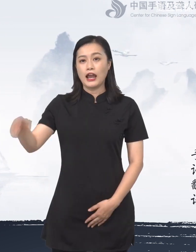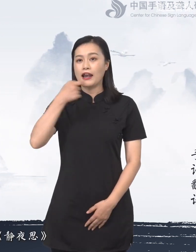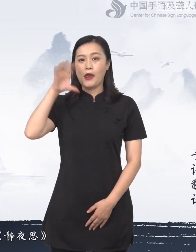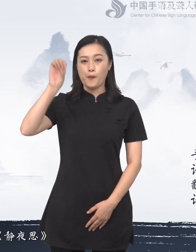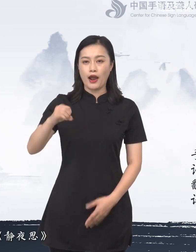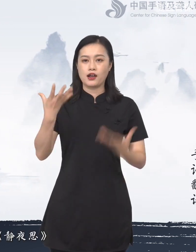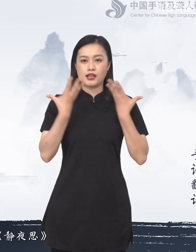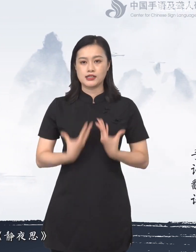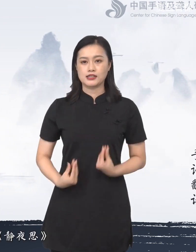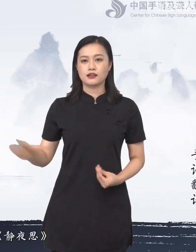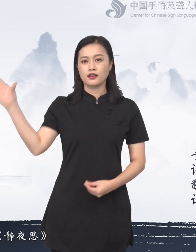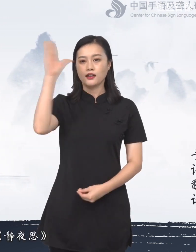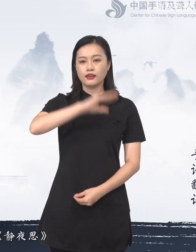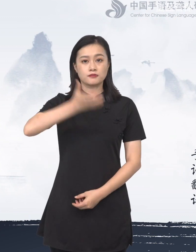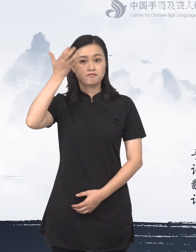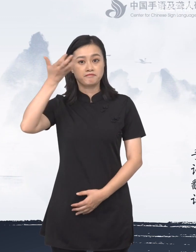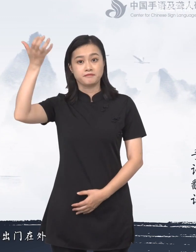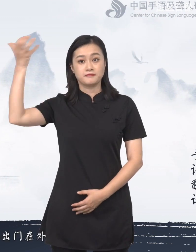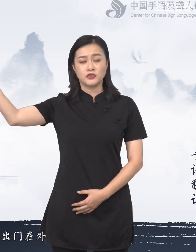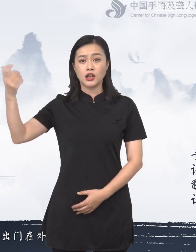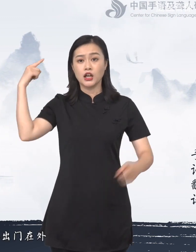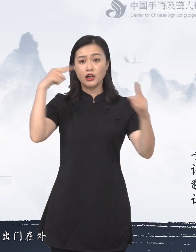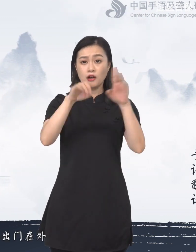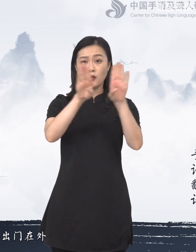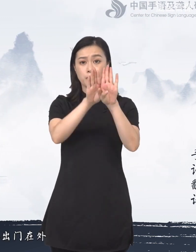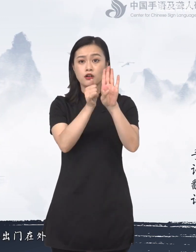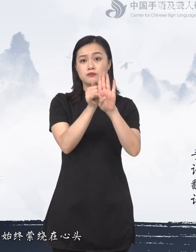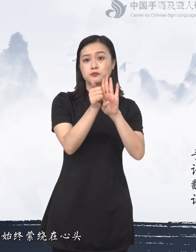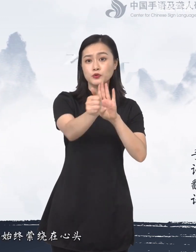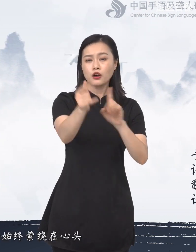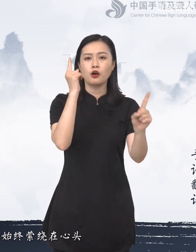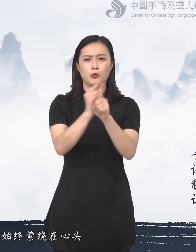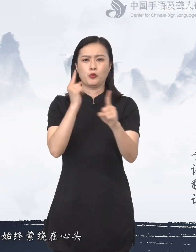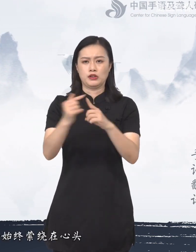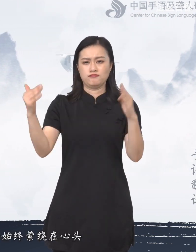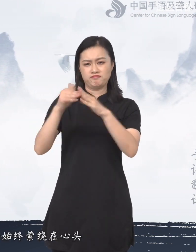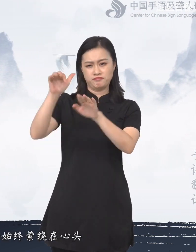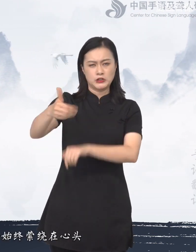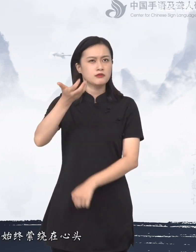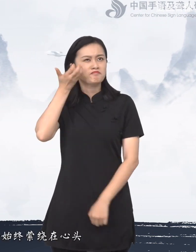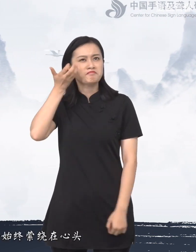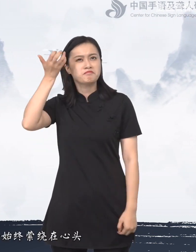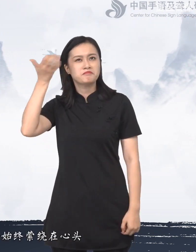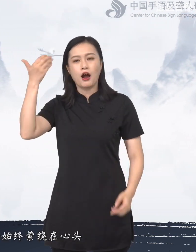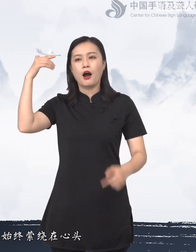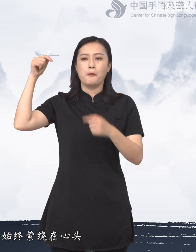李白《静夜思》，一个人出门在外，思乡的情怀会始终萦绕在心